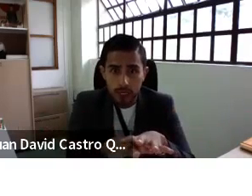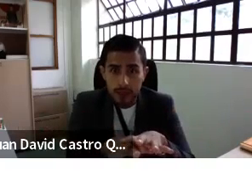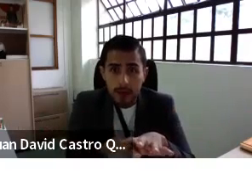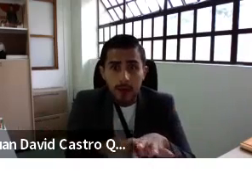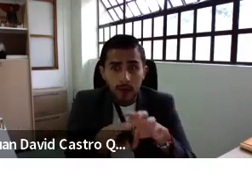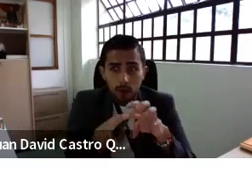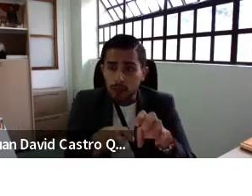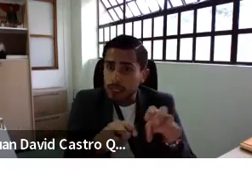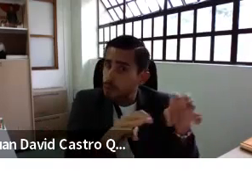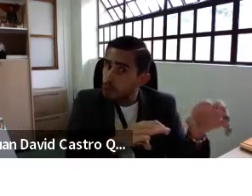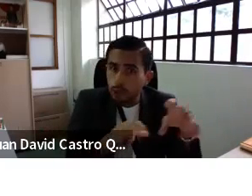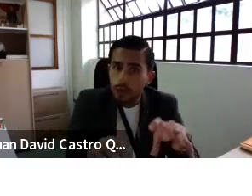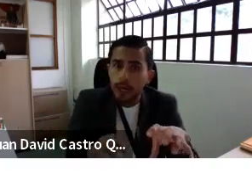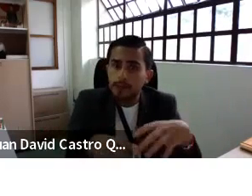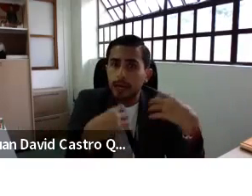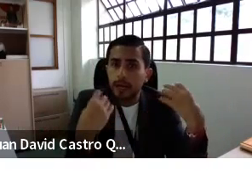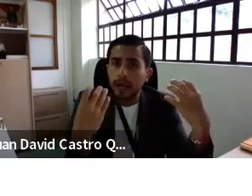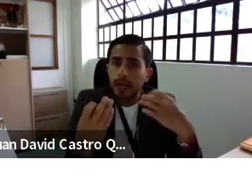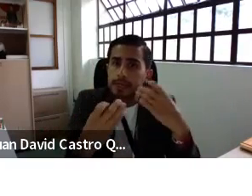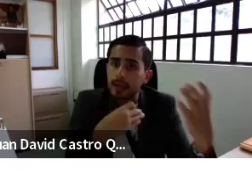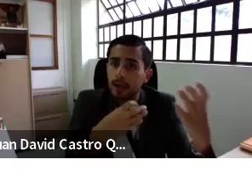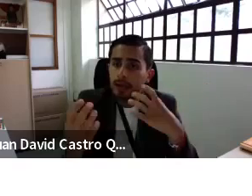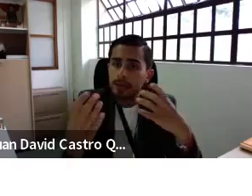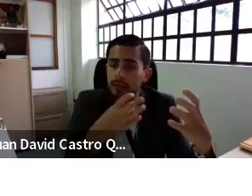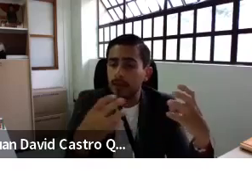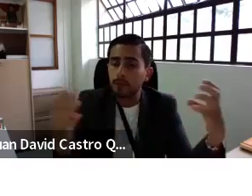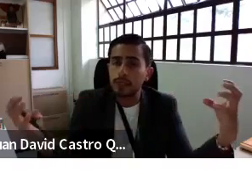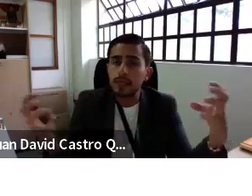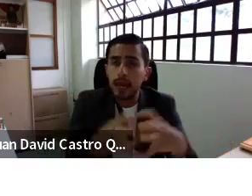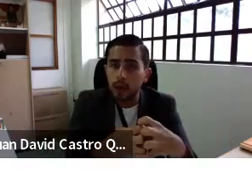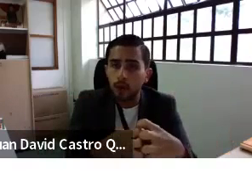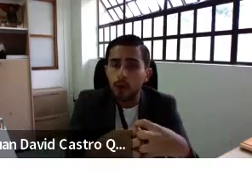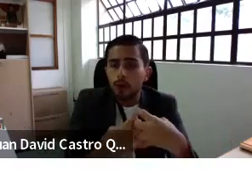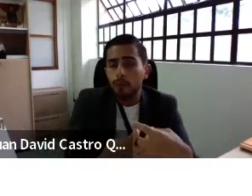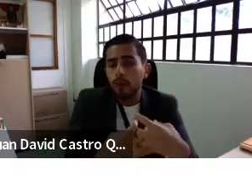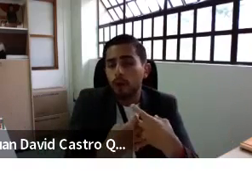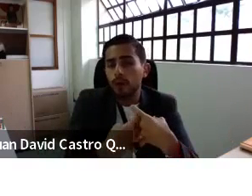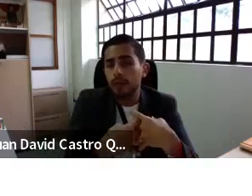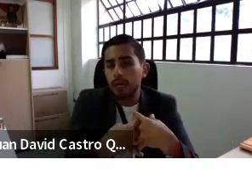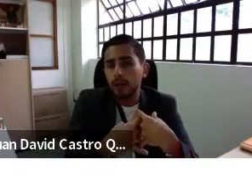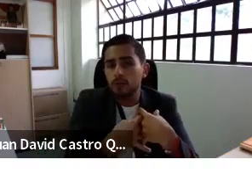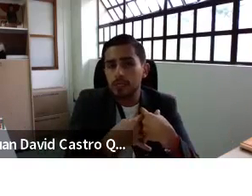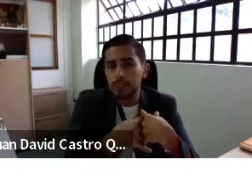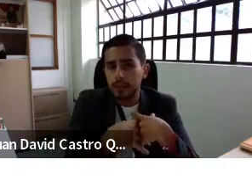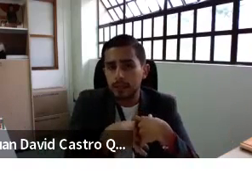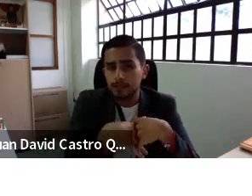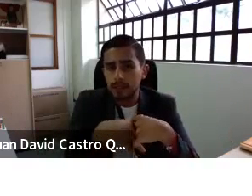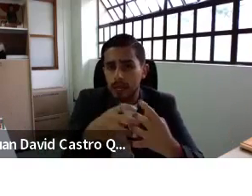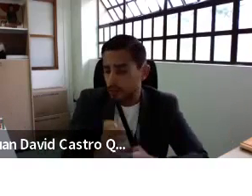condiciones en muchos niveles para que esta digamos ese diálogo pueda ocurrir de manera consistente ¿cierto?